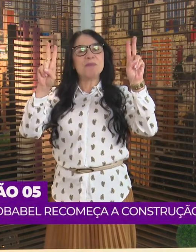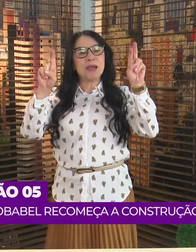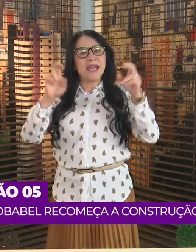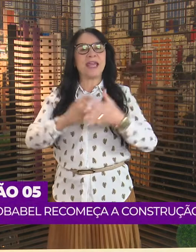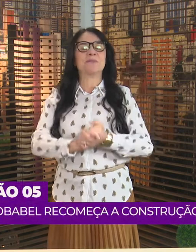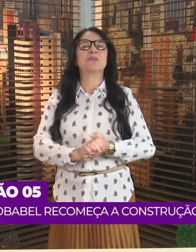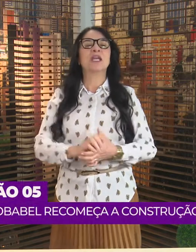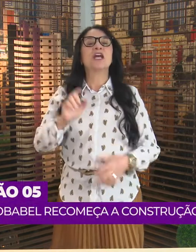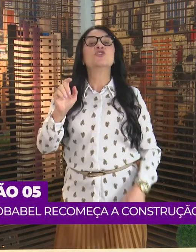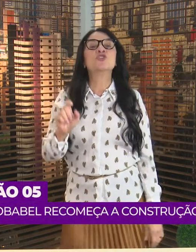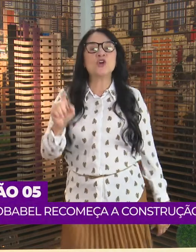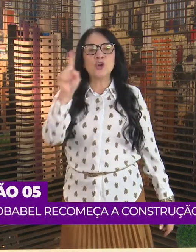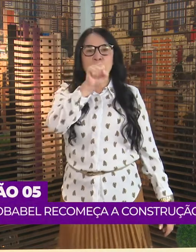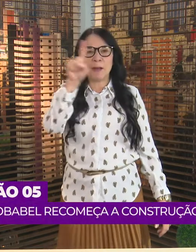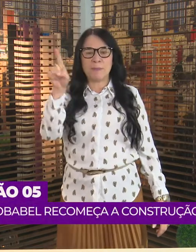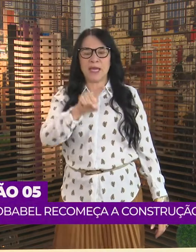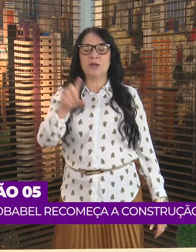tema é Zorobabel